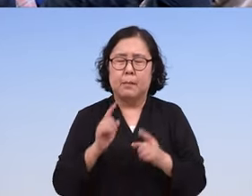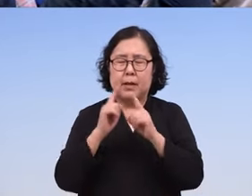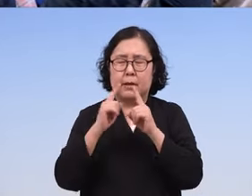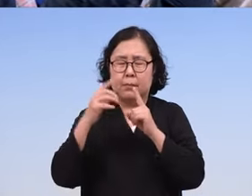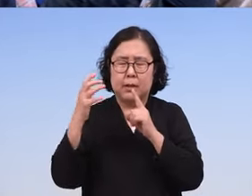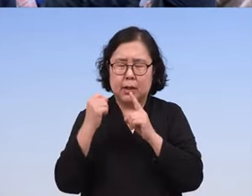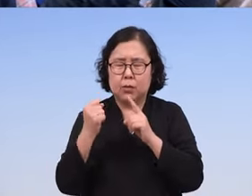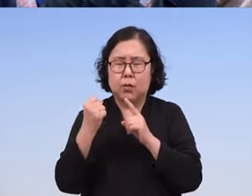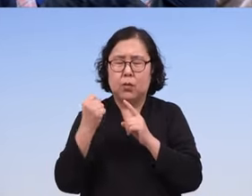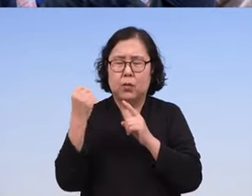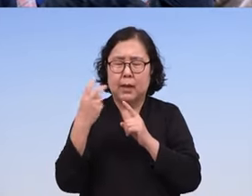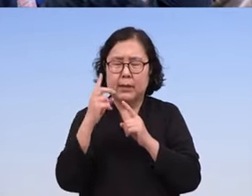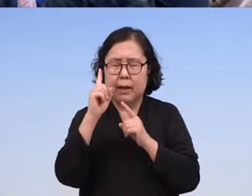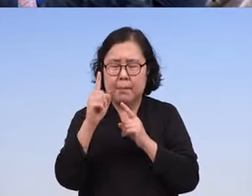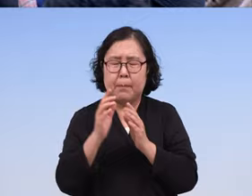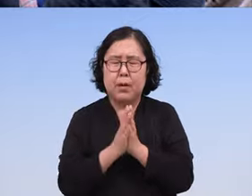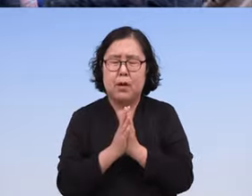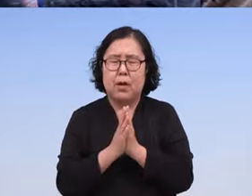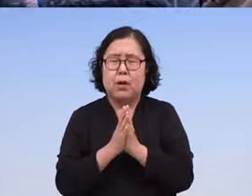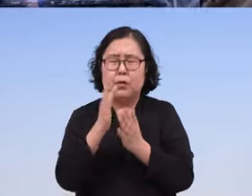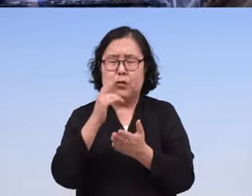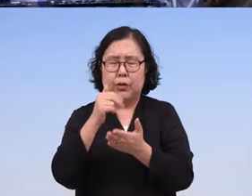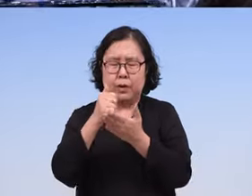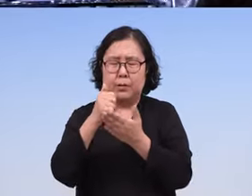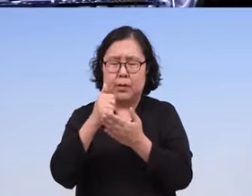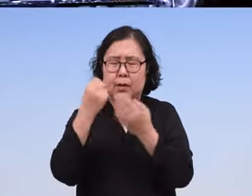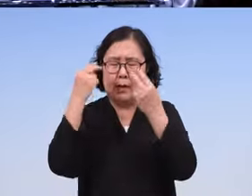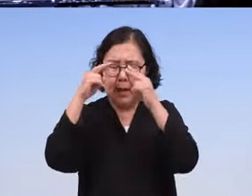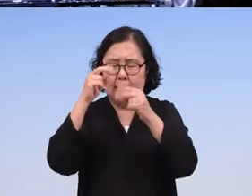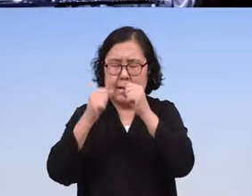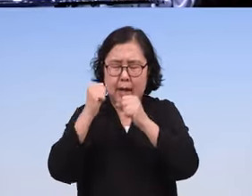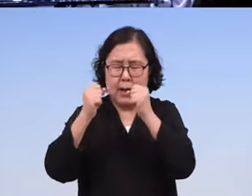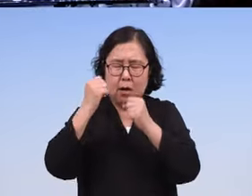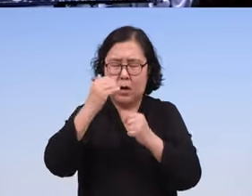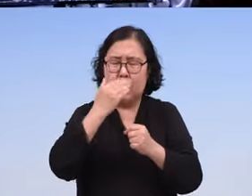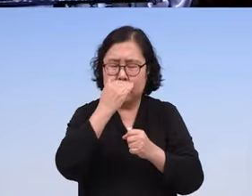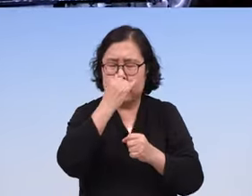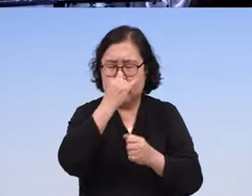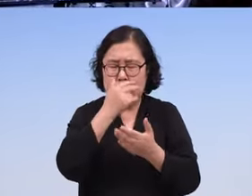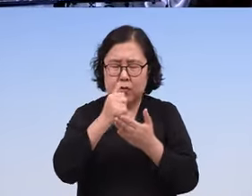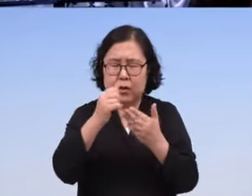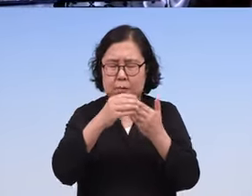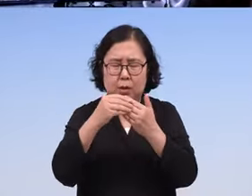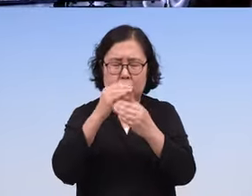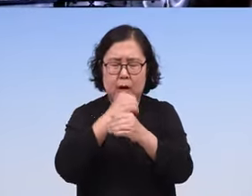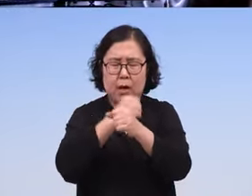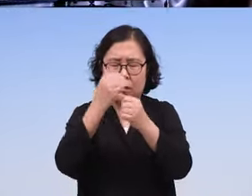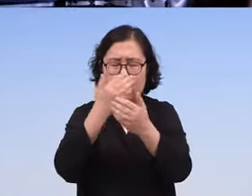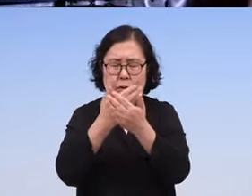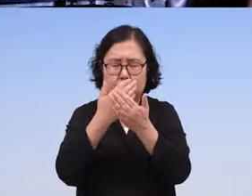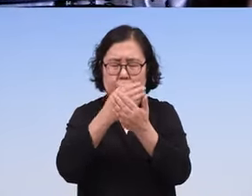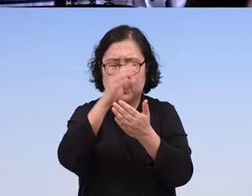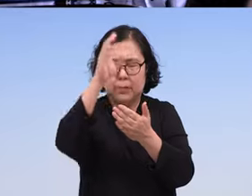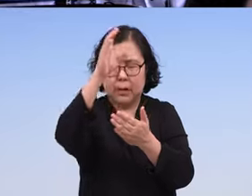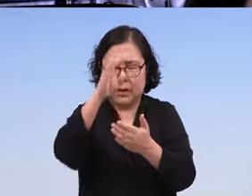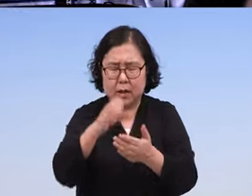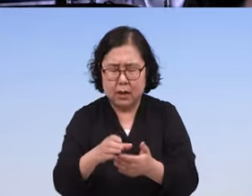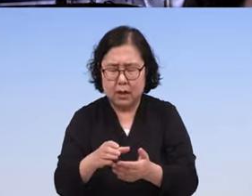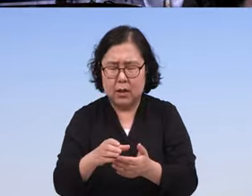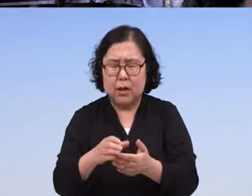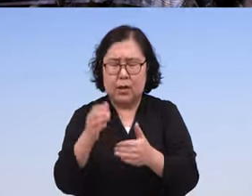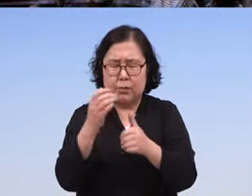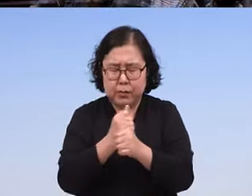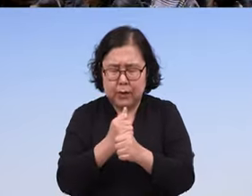오늘 이 말씀을 가지고 다시 한번 힘을 얻어 달려가도록 주님이 인도하여 주시옵소서. 그 은혜로